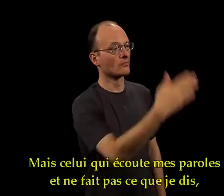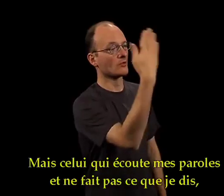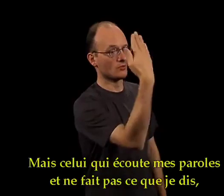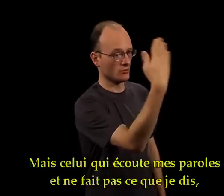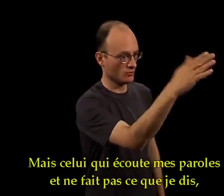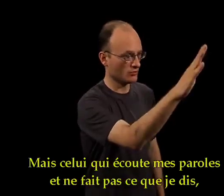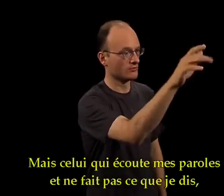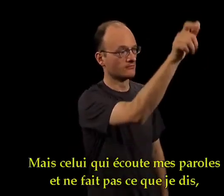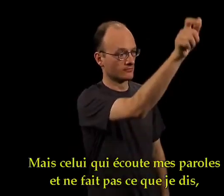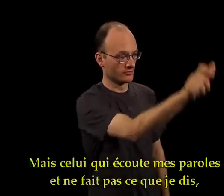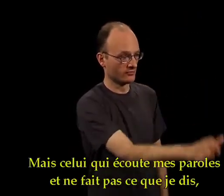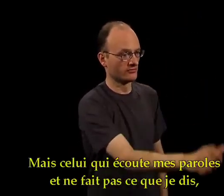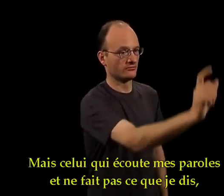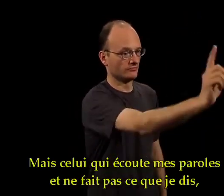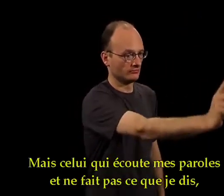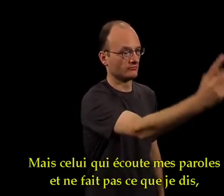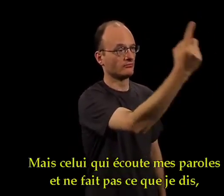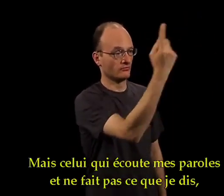paroles et ne fait pas ce que je dis,